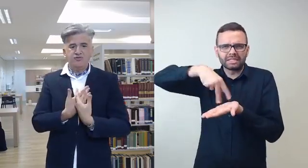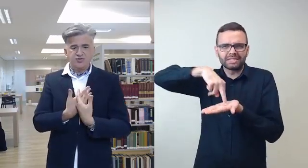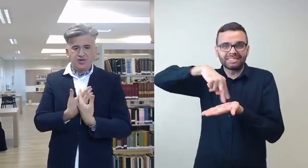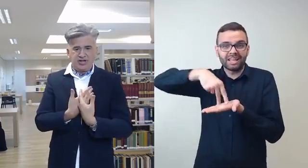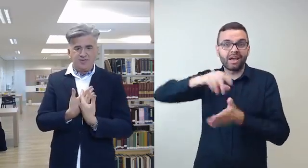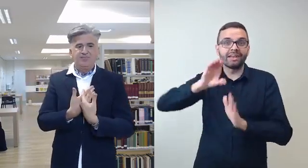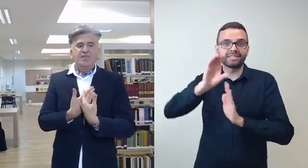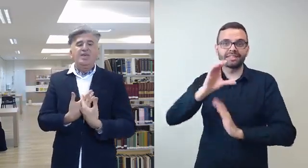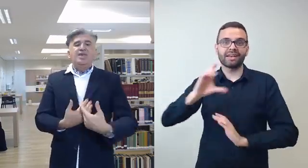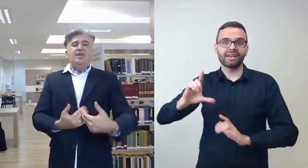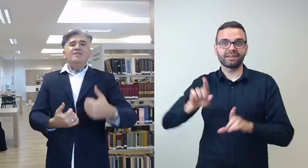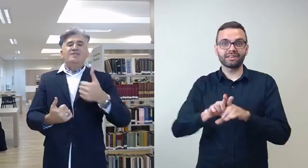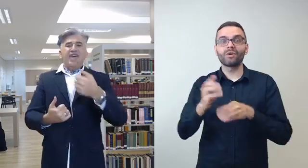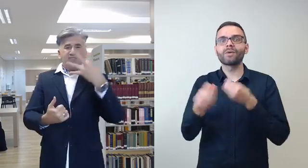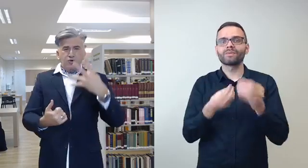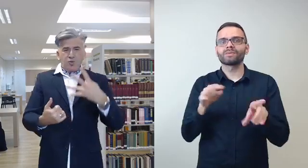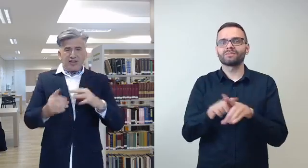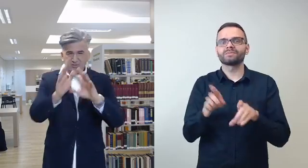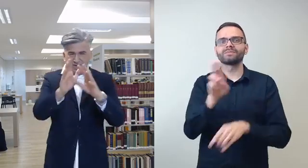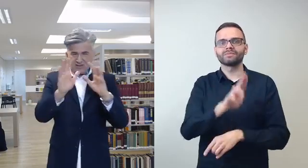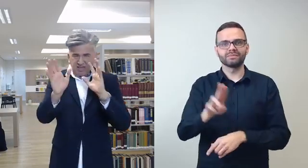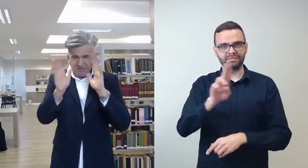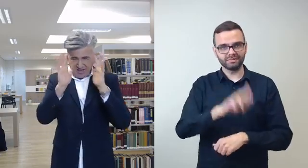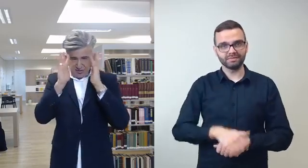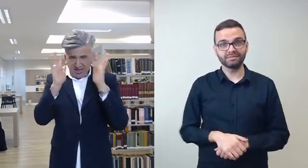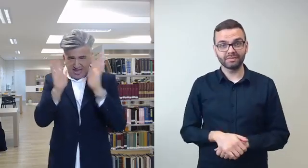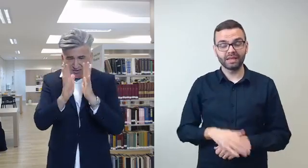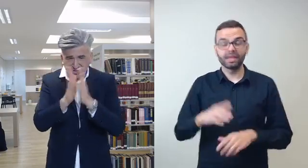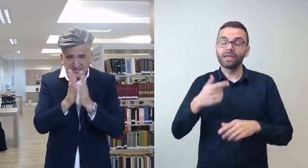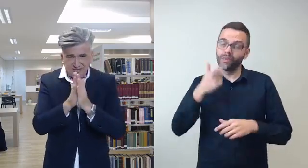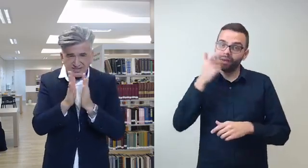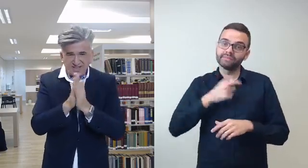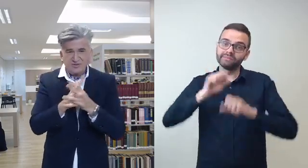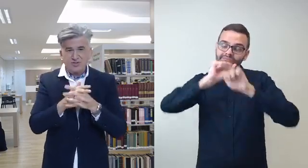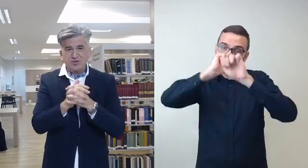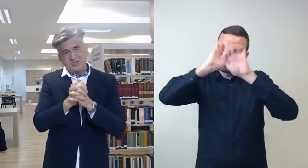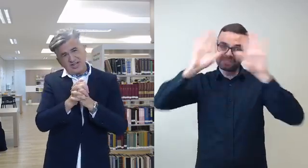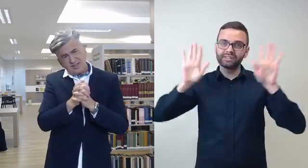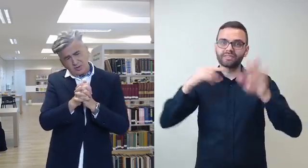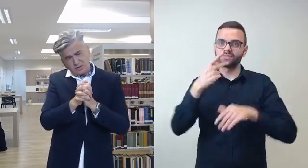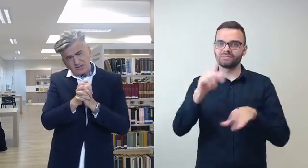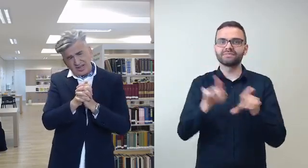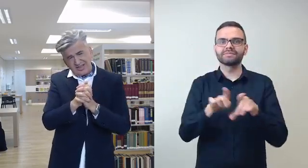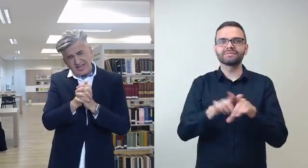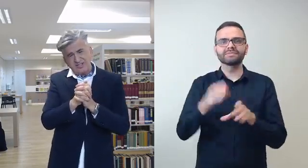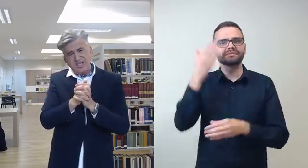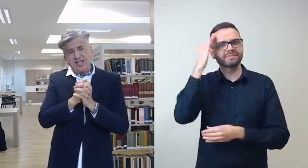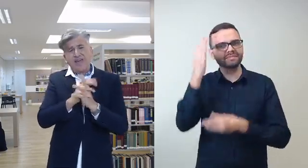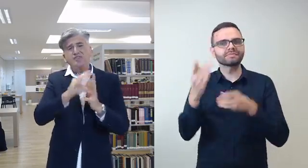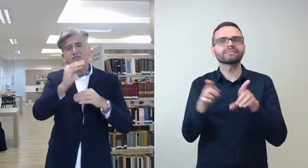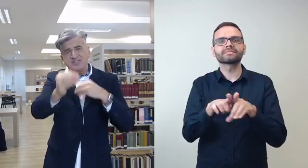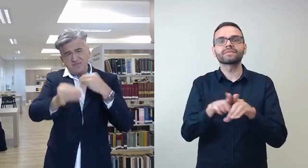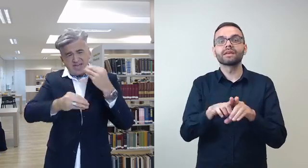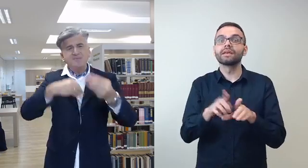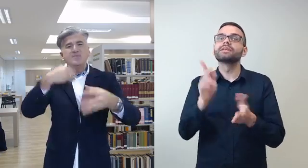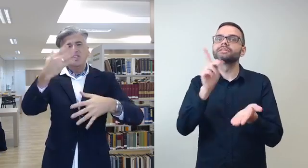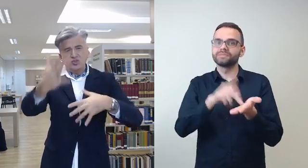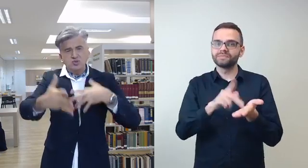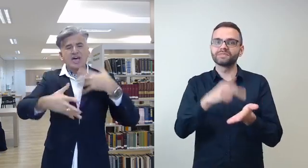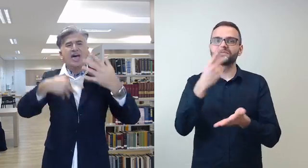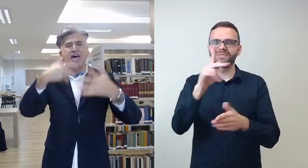como funciona. 14º, espero que tenha ficado claro a questão das relações de condicionalidade. Claro que você